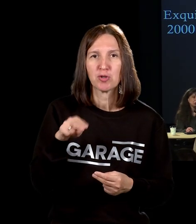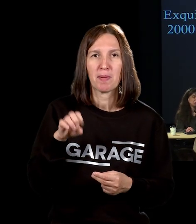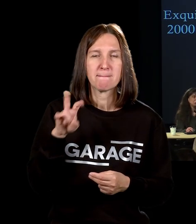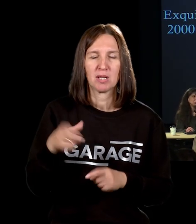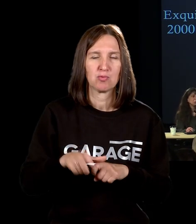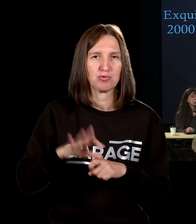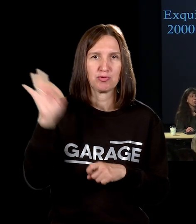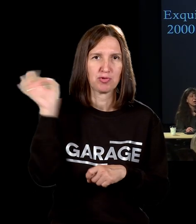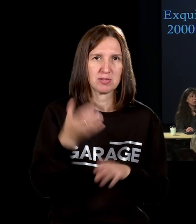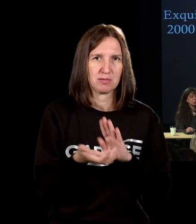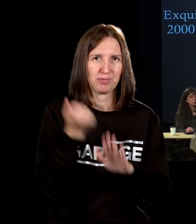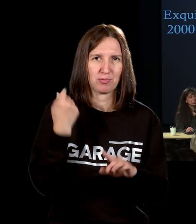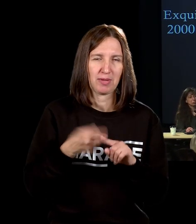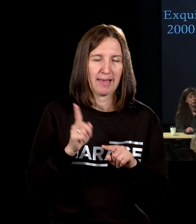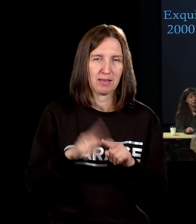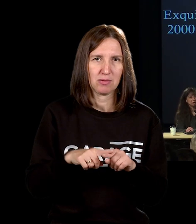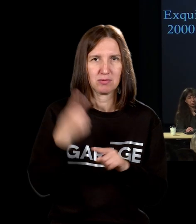Да, что это вот